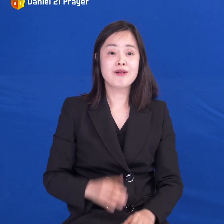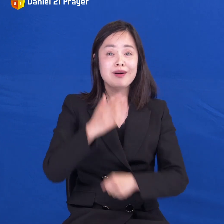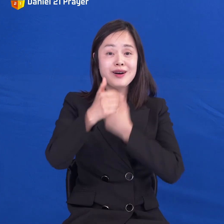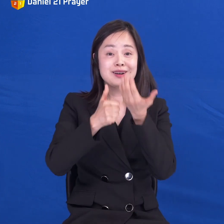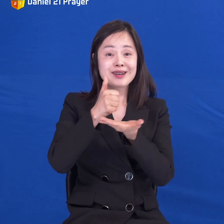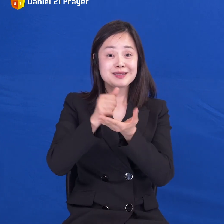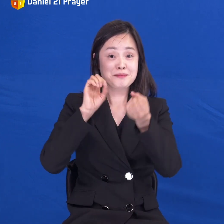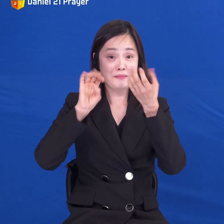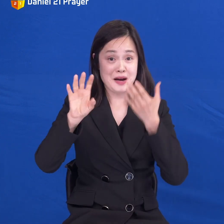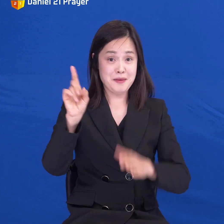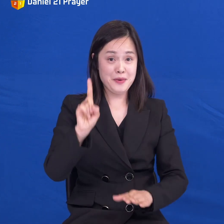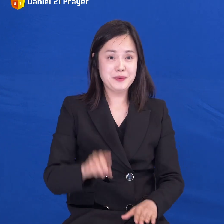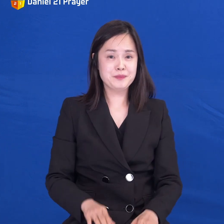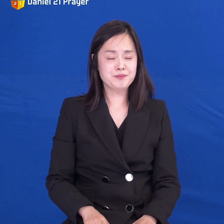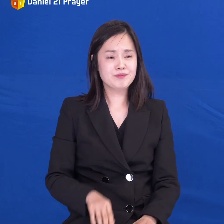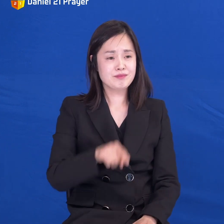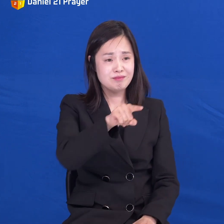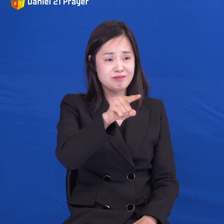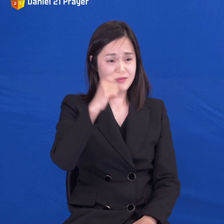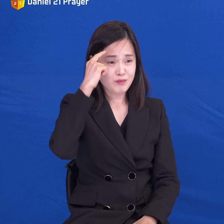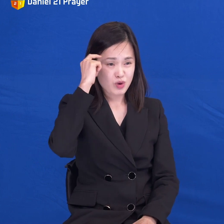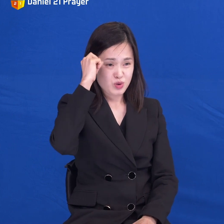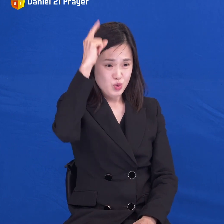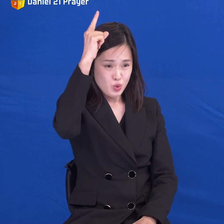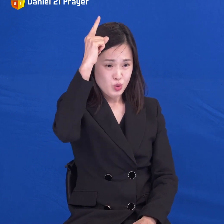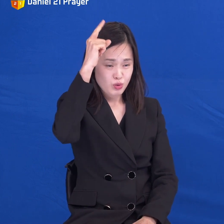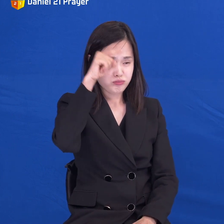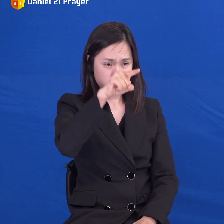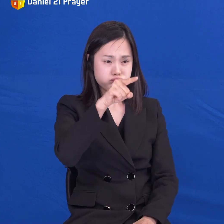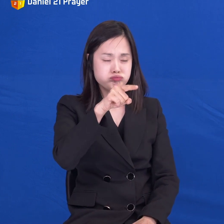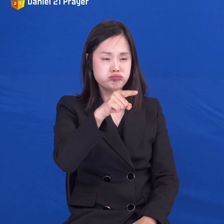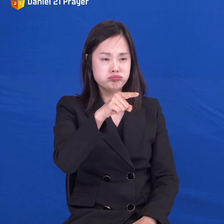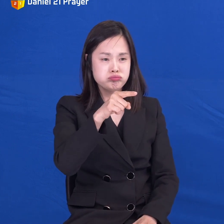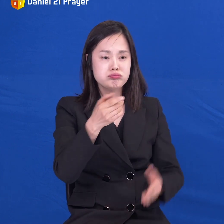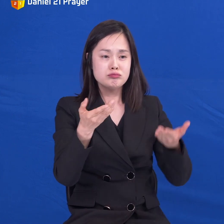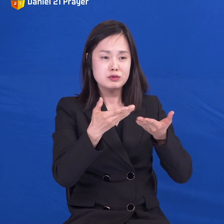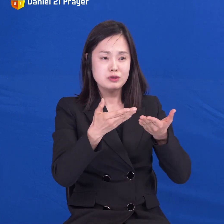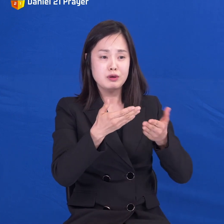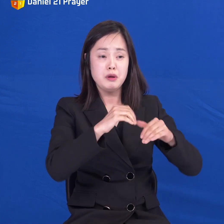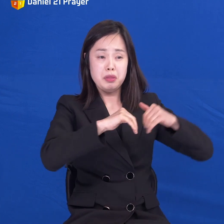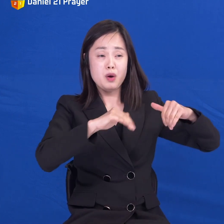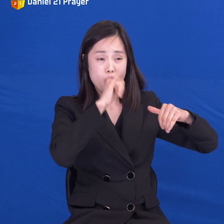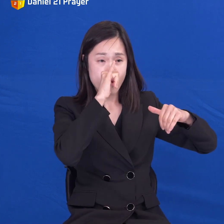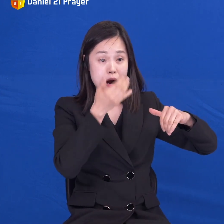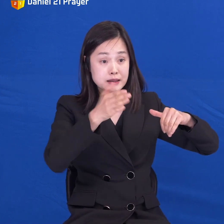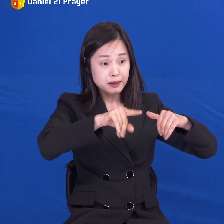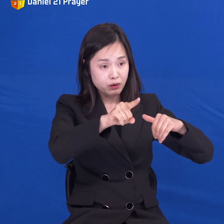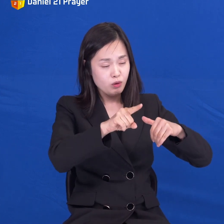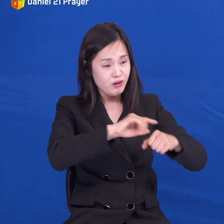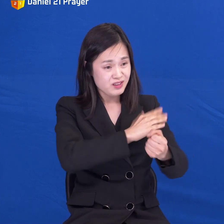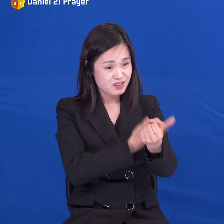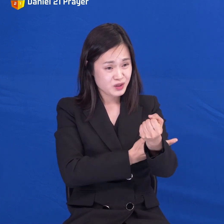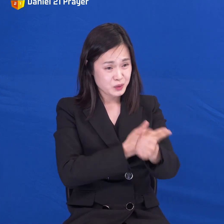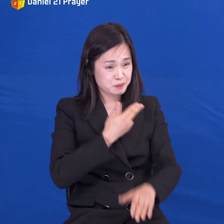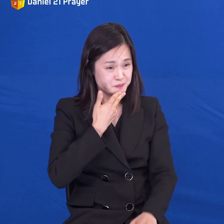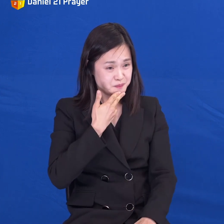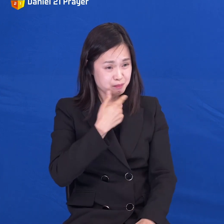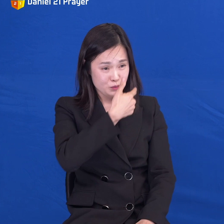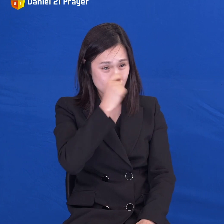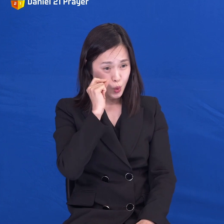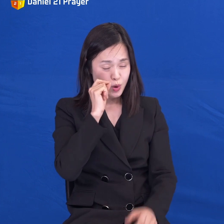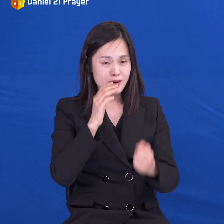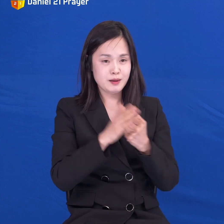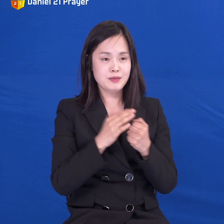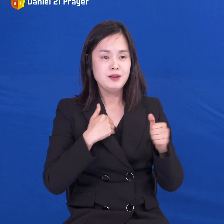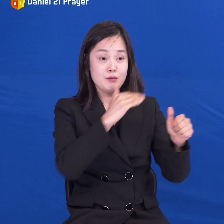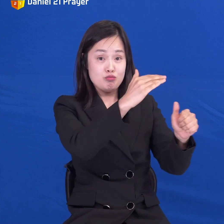네가 똑똑하면은 너의 선교를 할 터인데 네가 무능하니까 나는 너를 세워놓고 하나님의 선교를